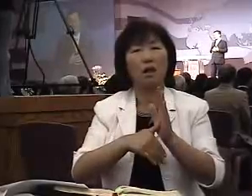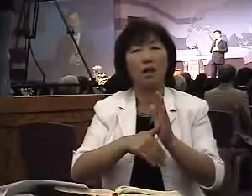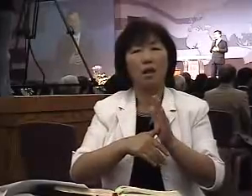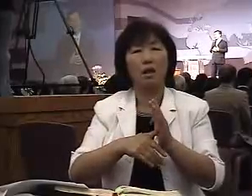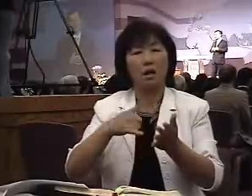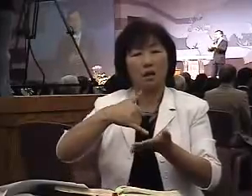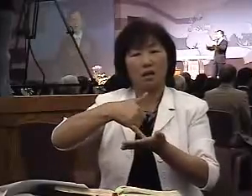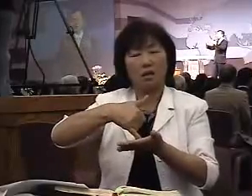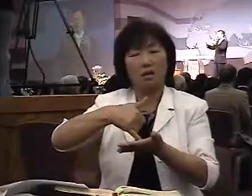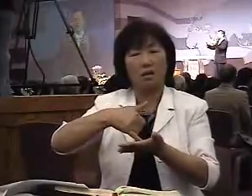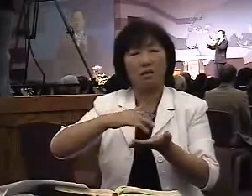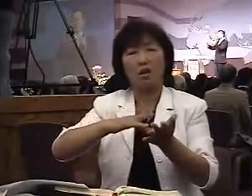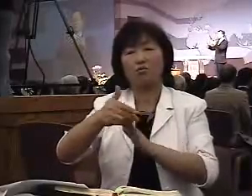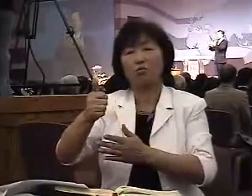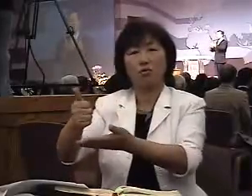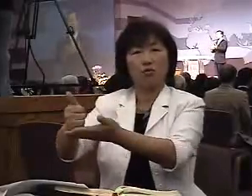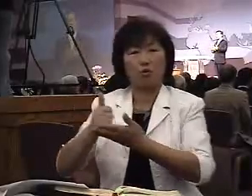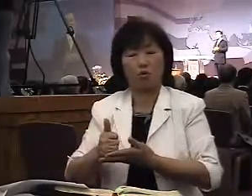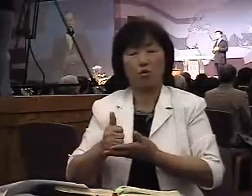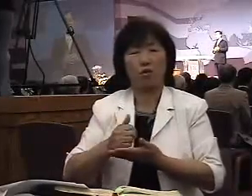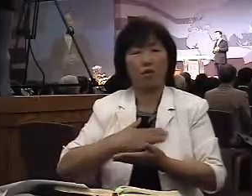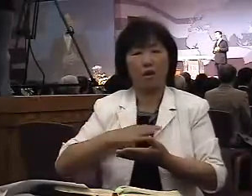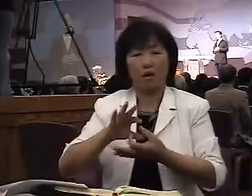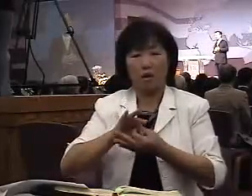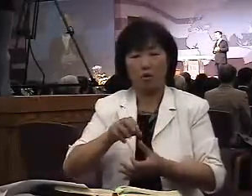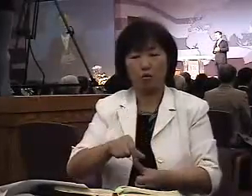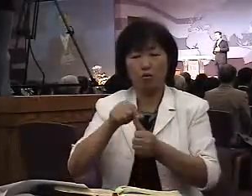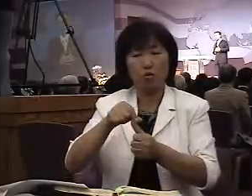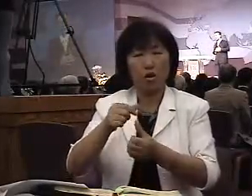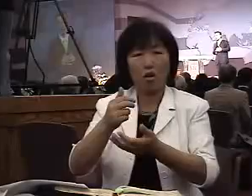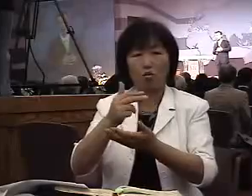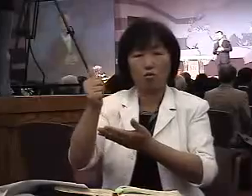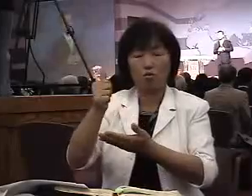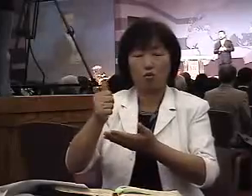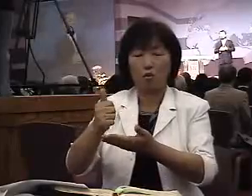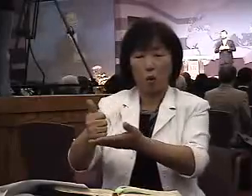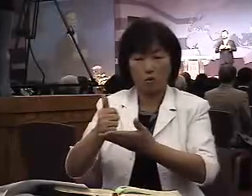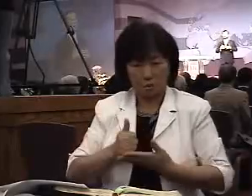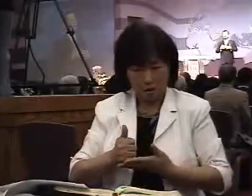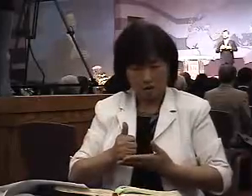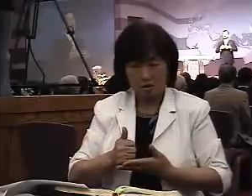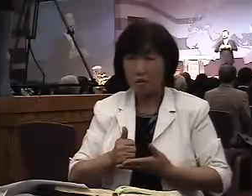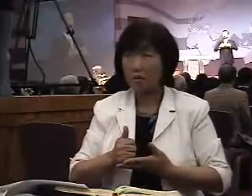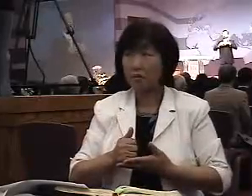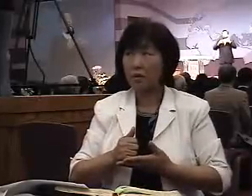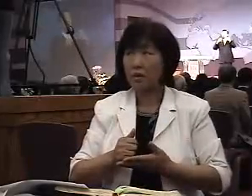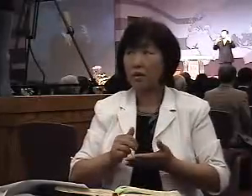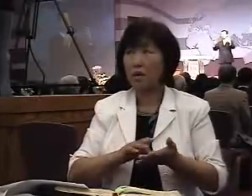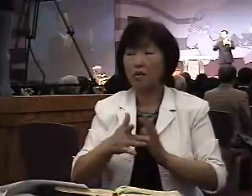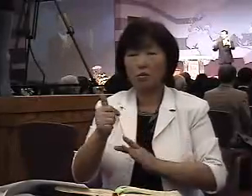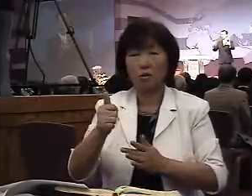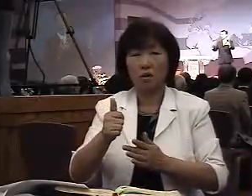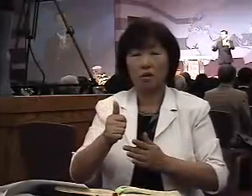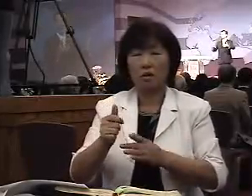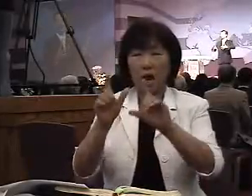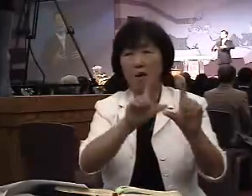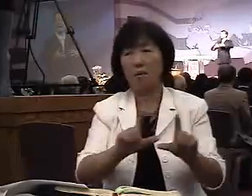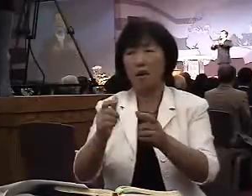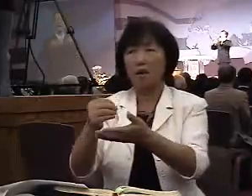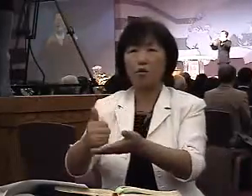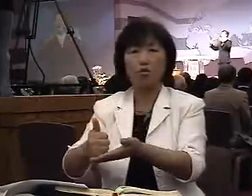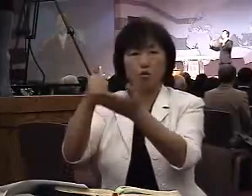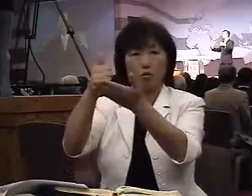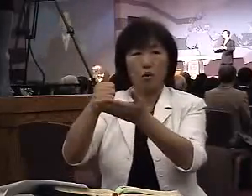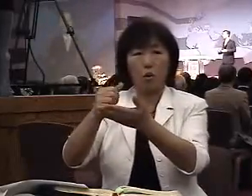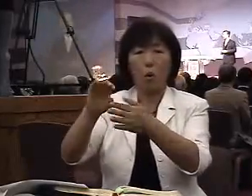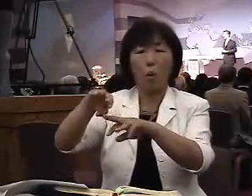되었고 예수님을 나의 구세주로 영접하는 순간 저는 예수님을 저의 삶의 주님으로, 저의